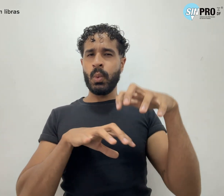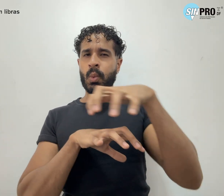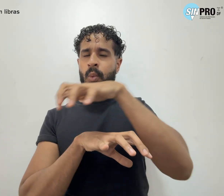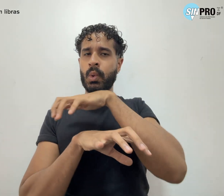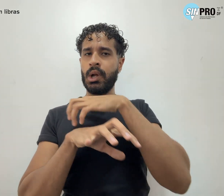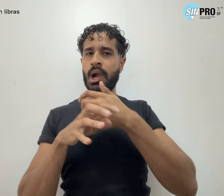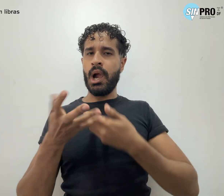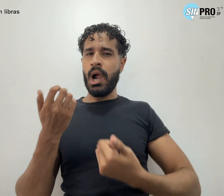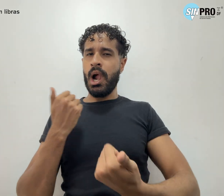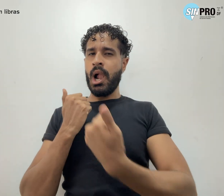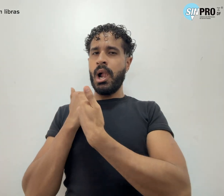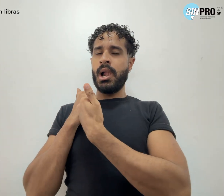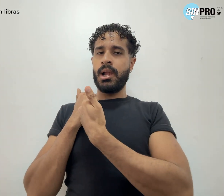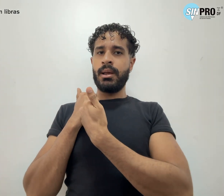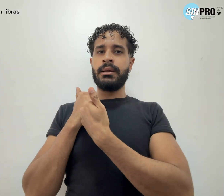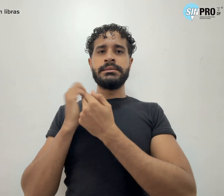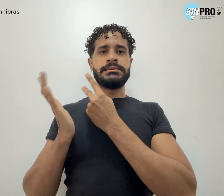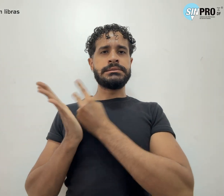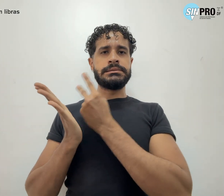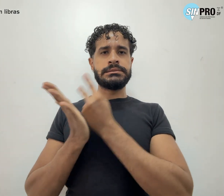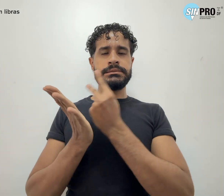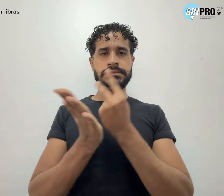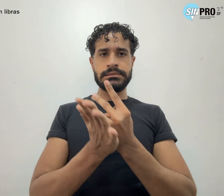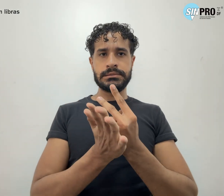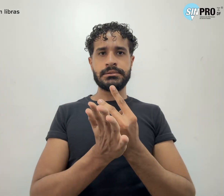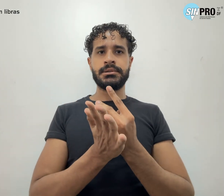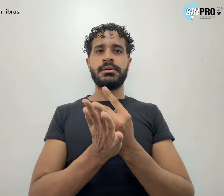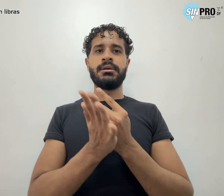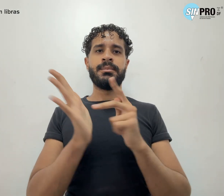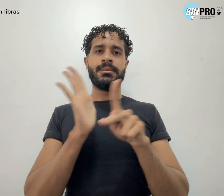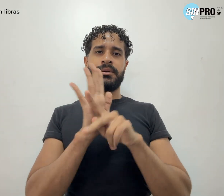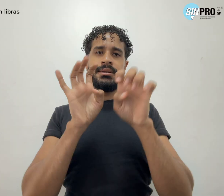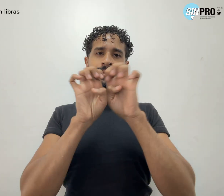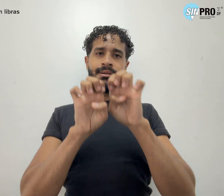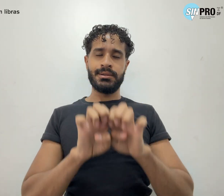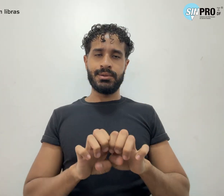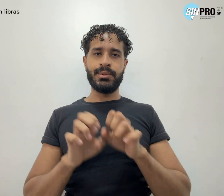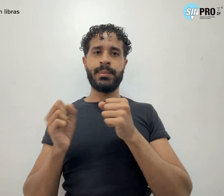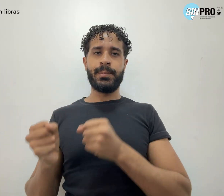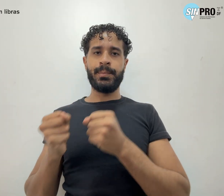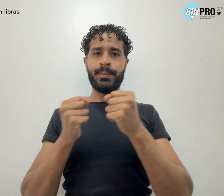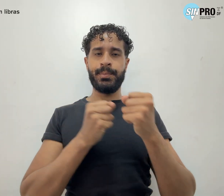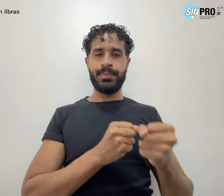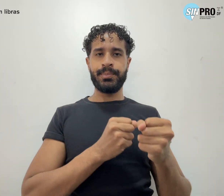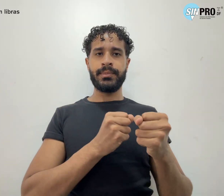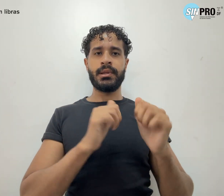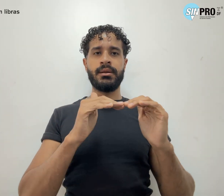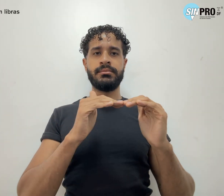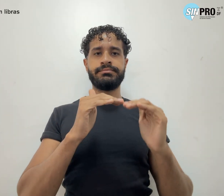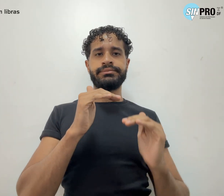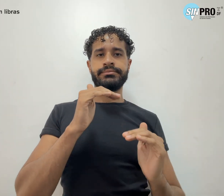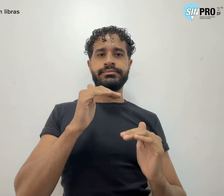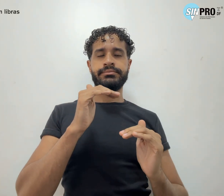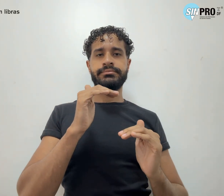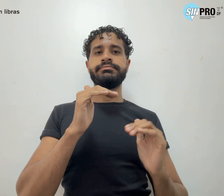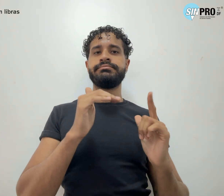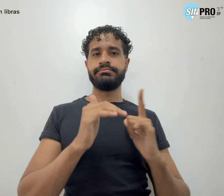beneficiam com a manutenção das estruturas de poder e desigualdade vigentes.